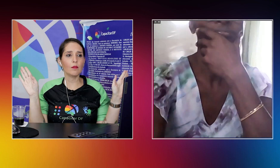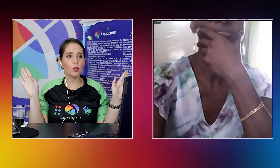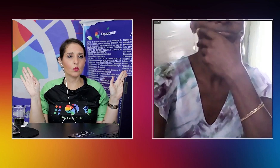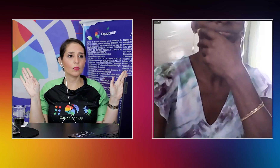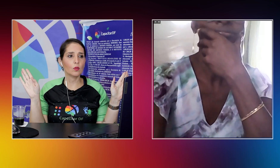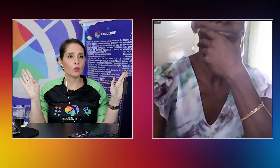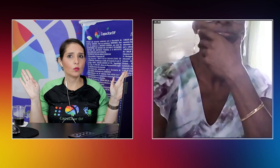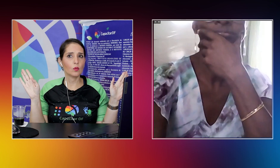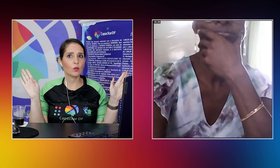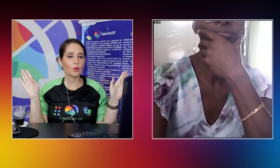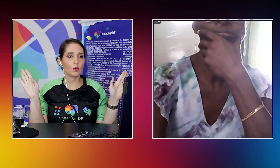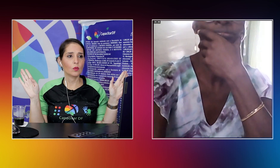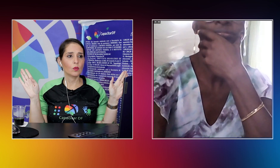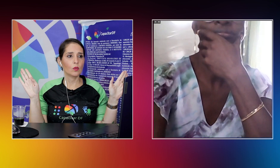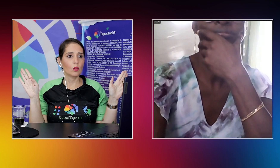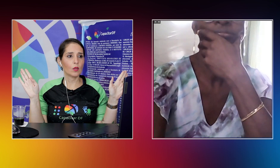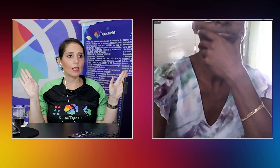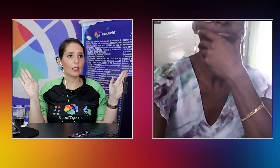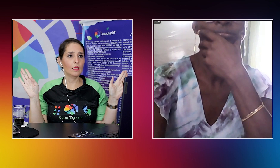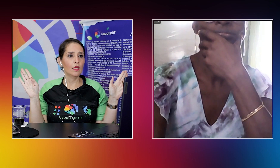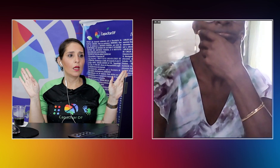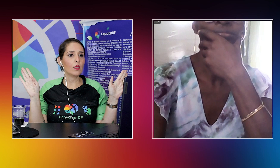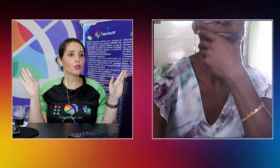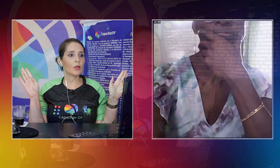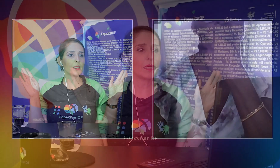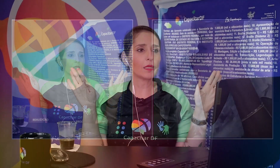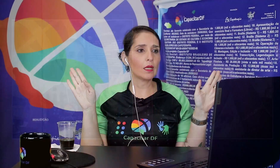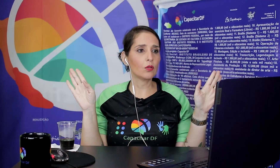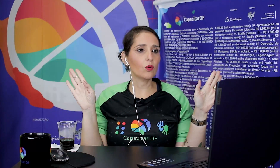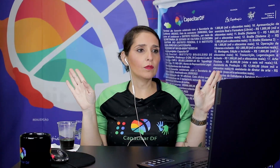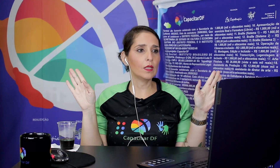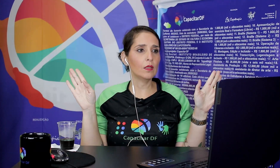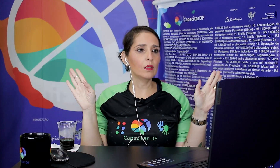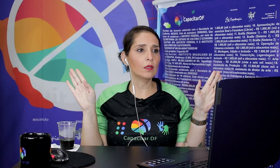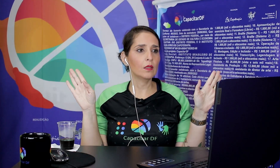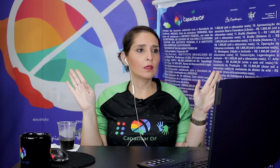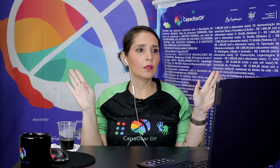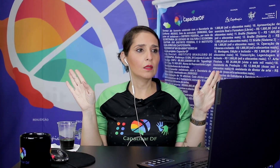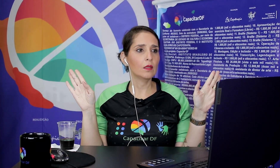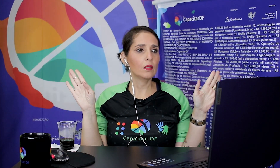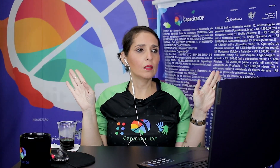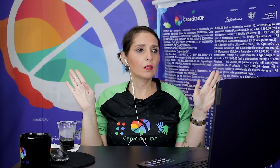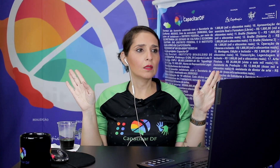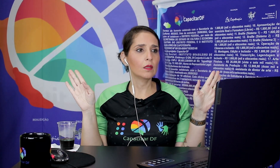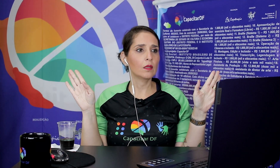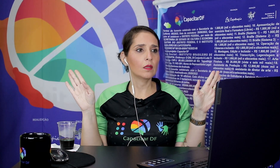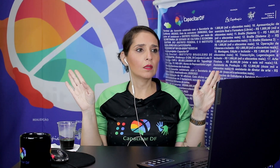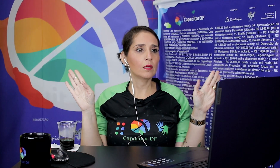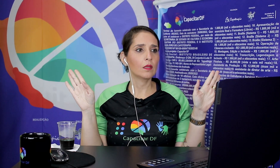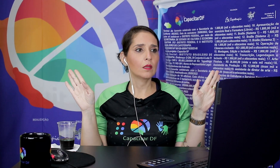já acabou. Ok? E o Dima ainda tem dúvida?